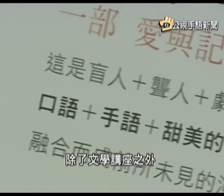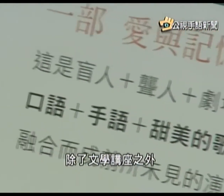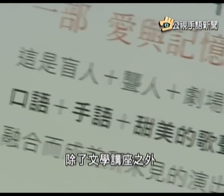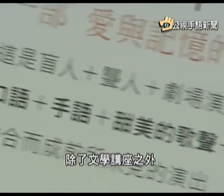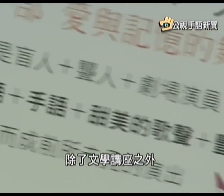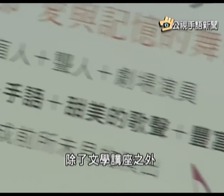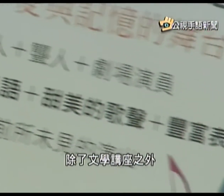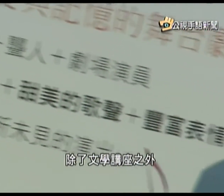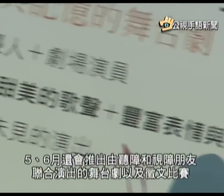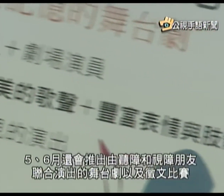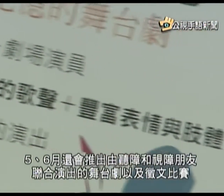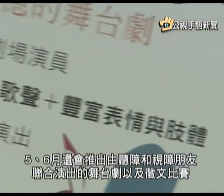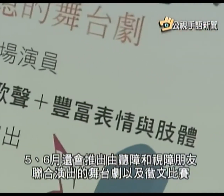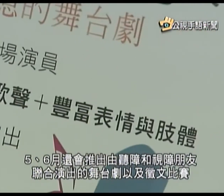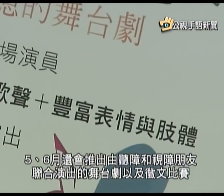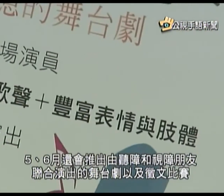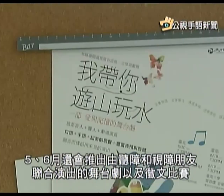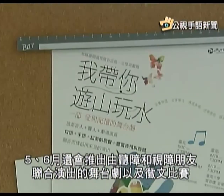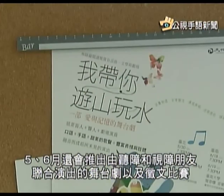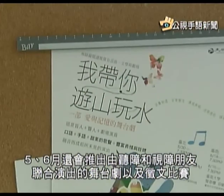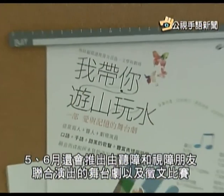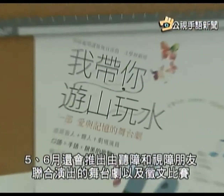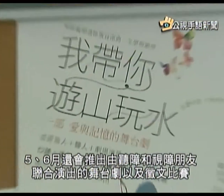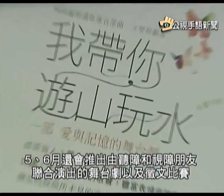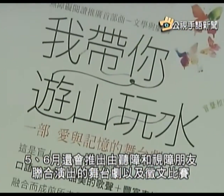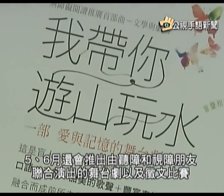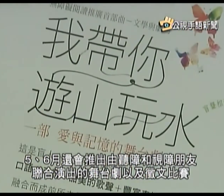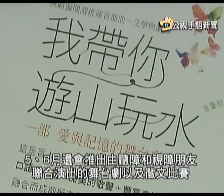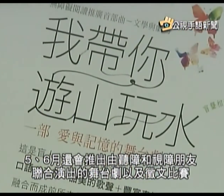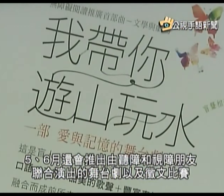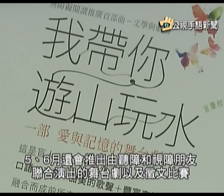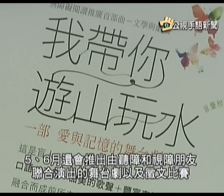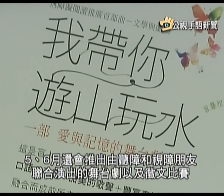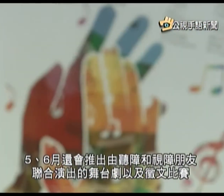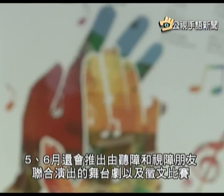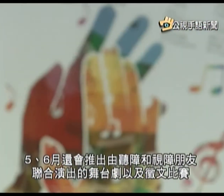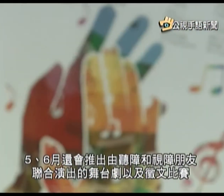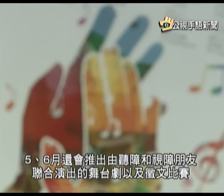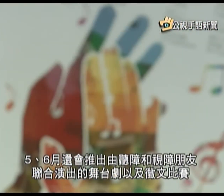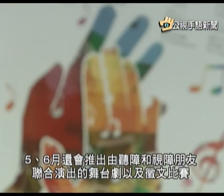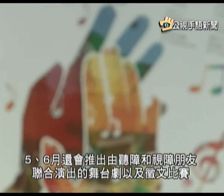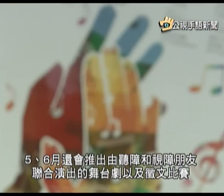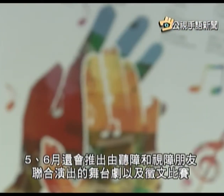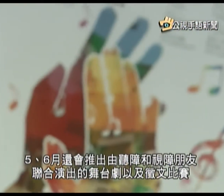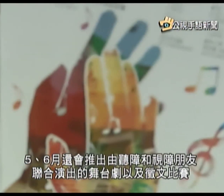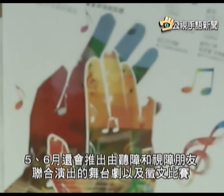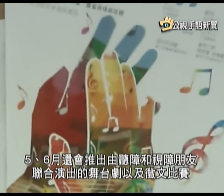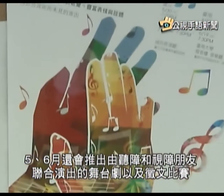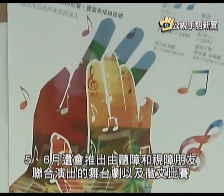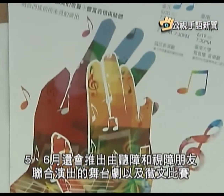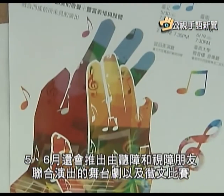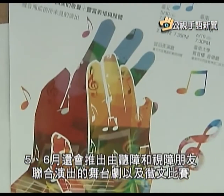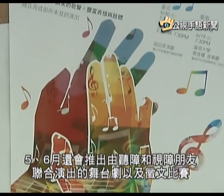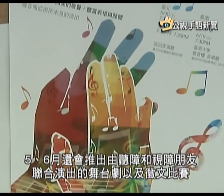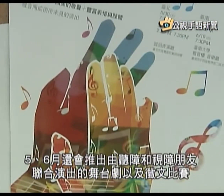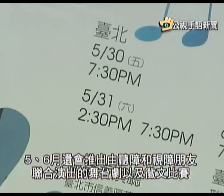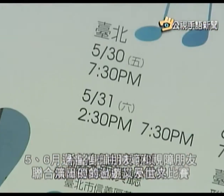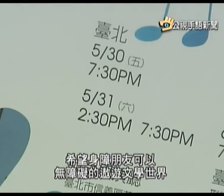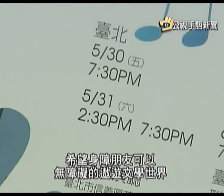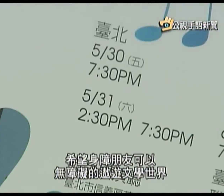外，五六月还会推出由听障和视障朋友联合演出的舞台剧以及正文比赛，希望身障